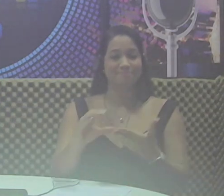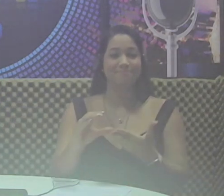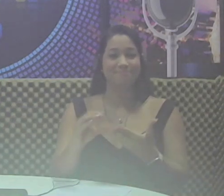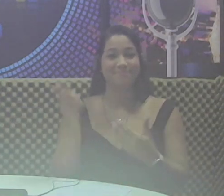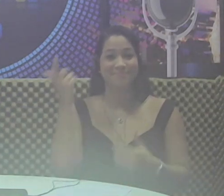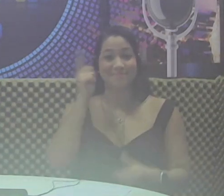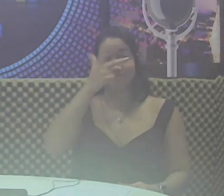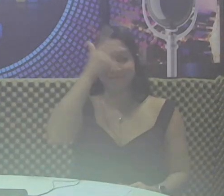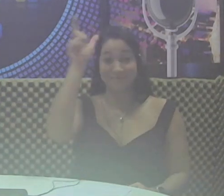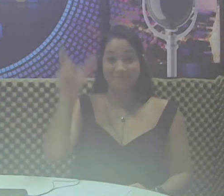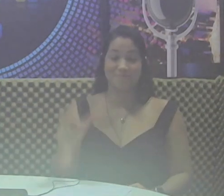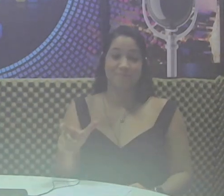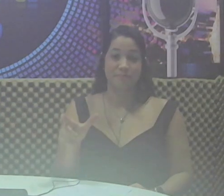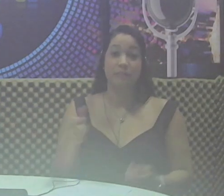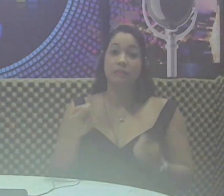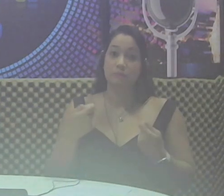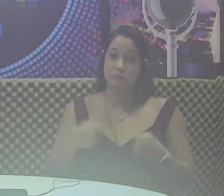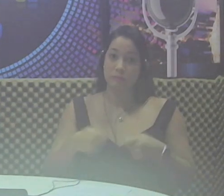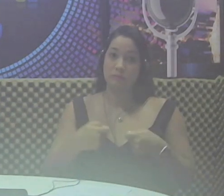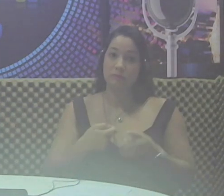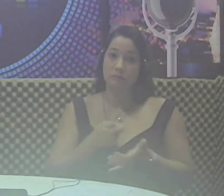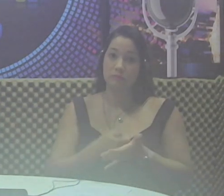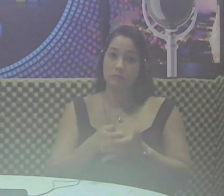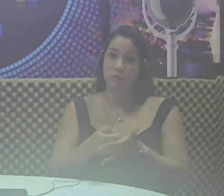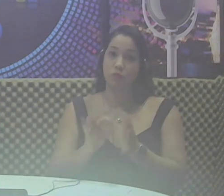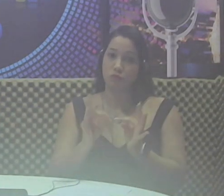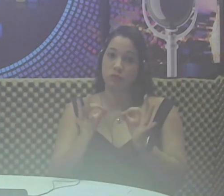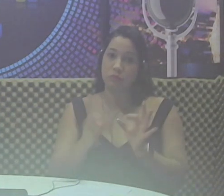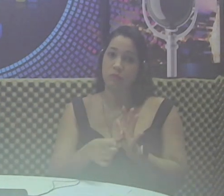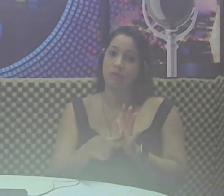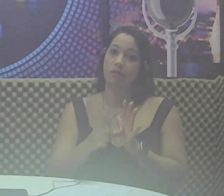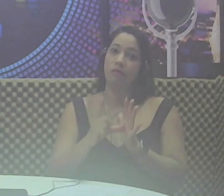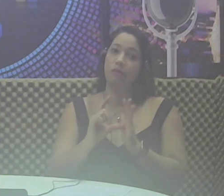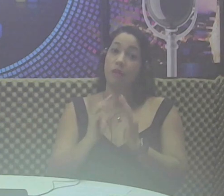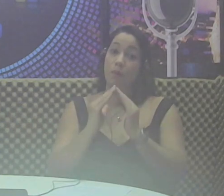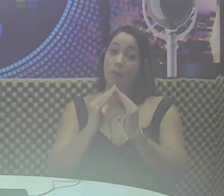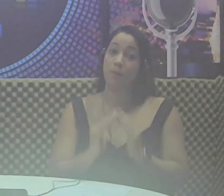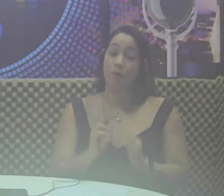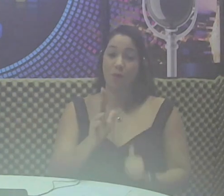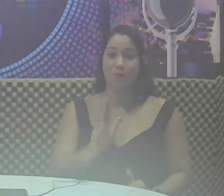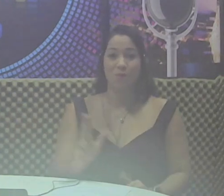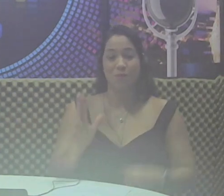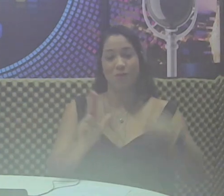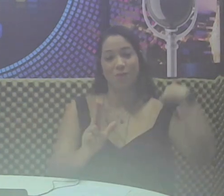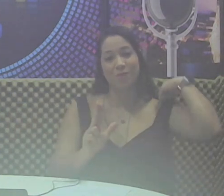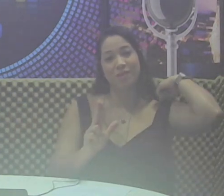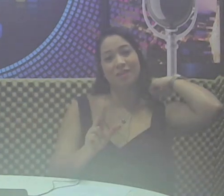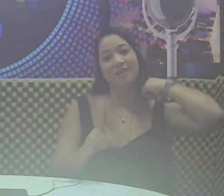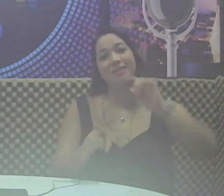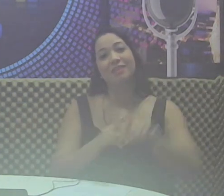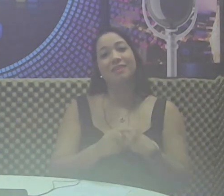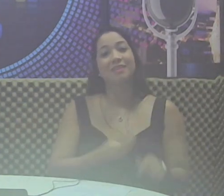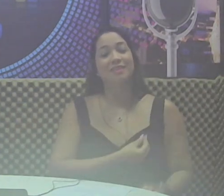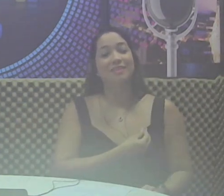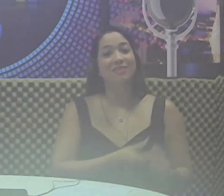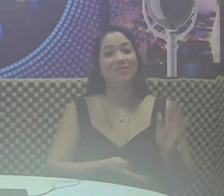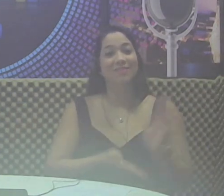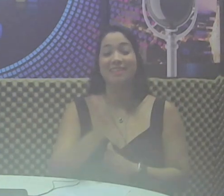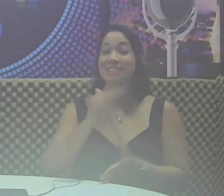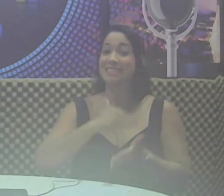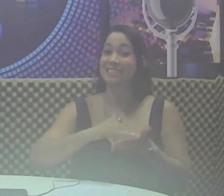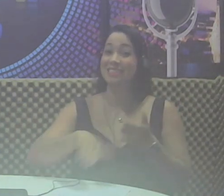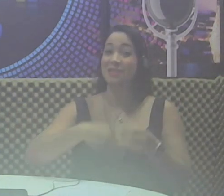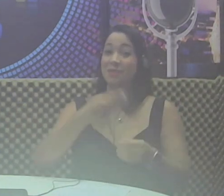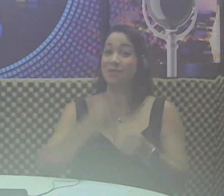ganhador, desde que ele esteja adimplente, seja domiciliado no município e compareça à Secretaria Municipal